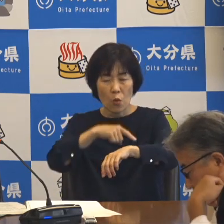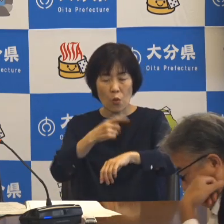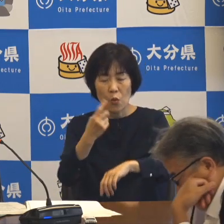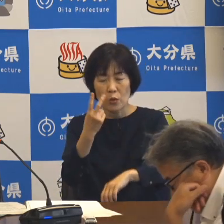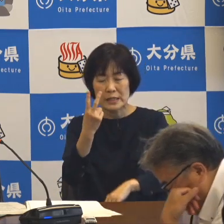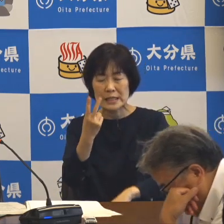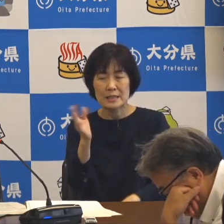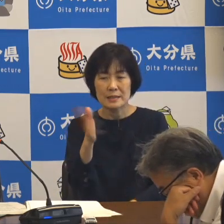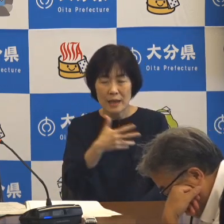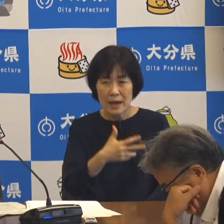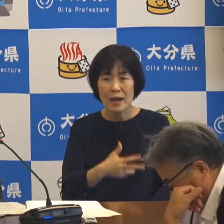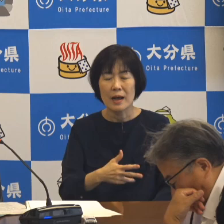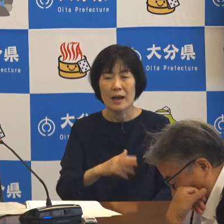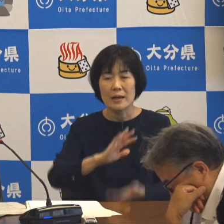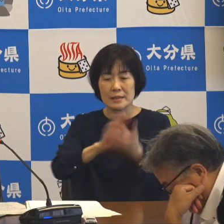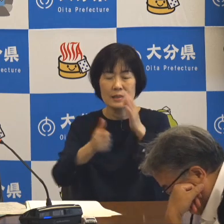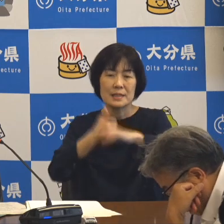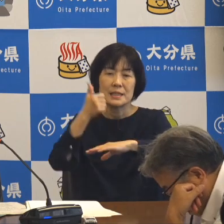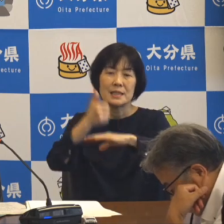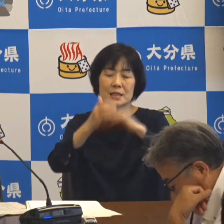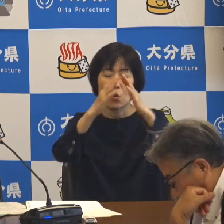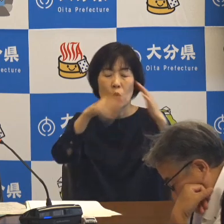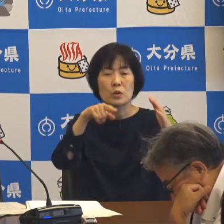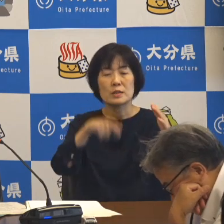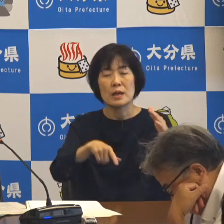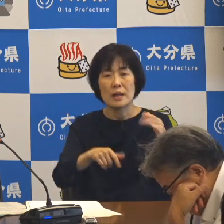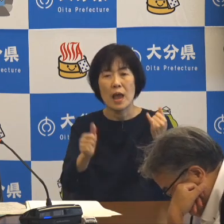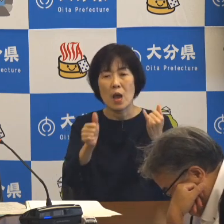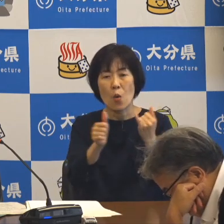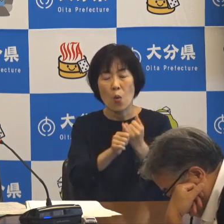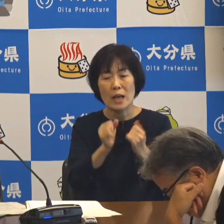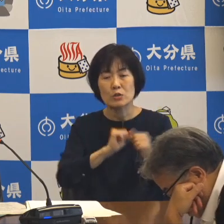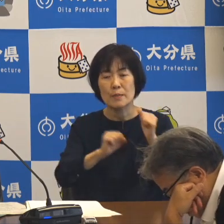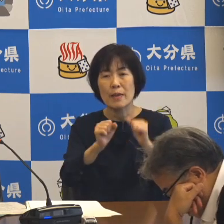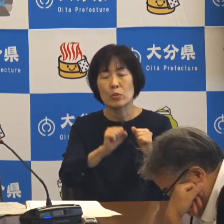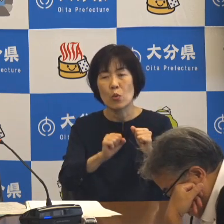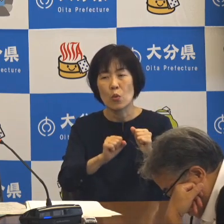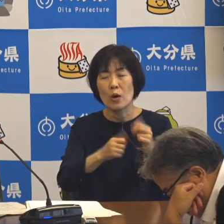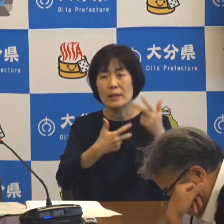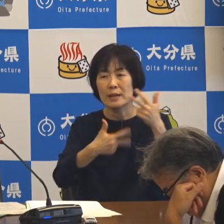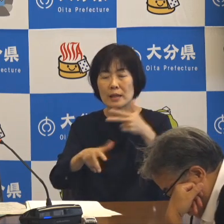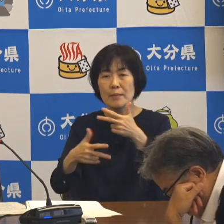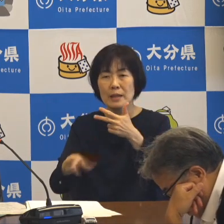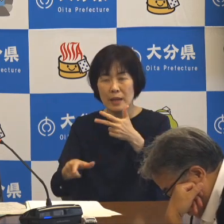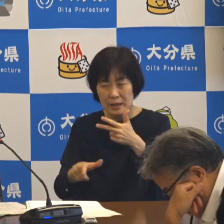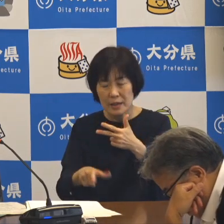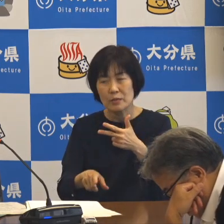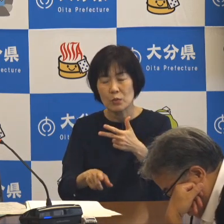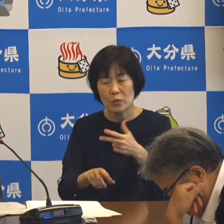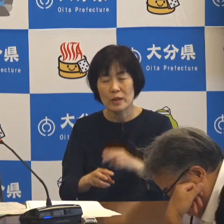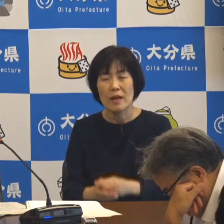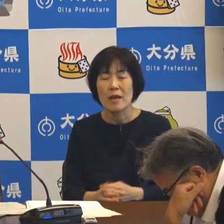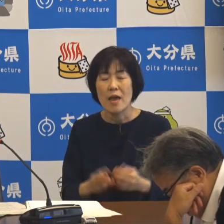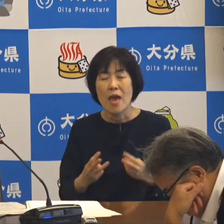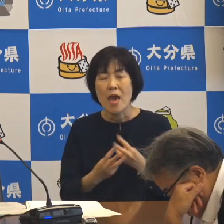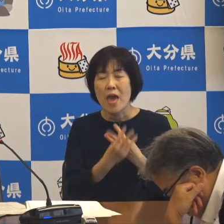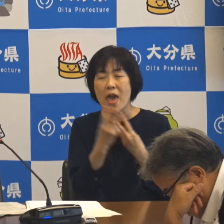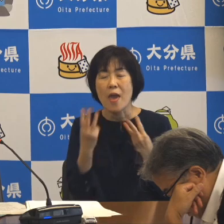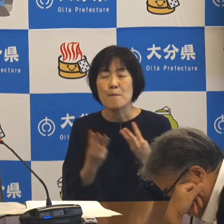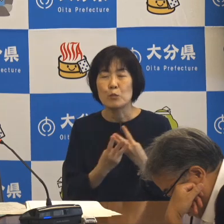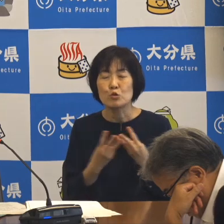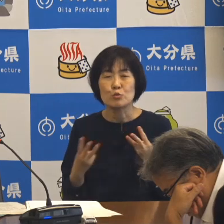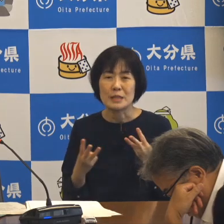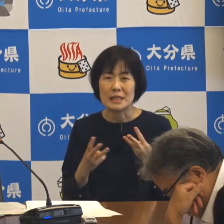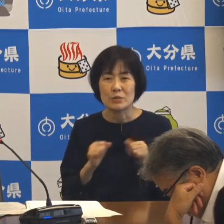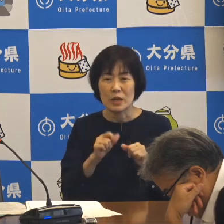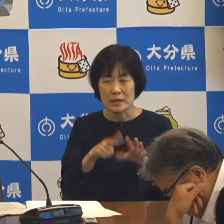で婚活イベント七夕縁日で縁結びを開催をします。昨年はですね、4組のカ